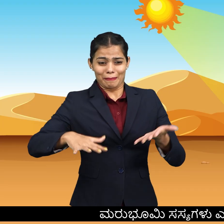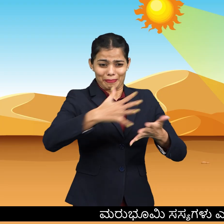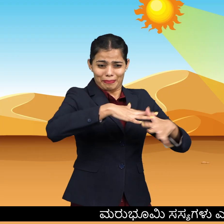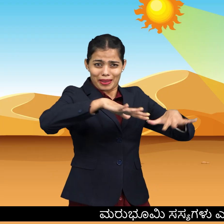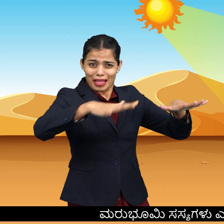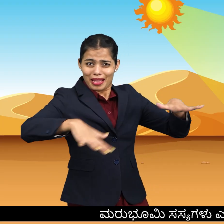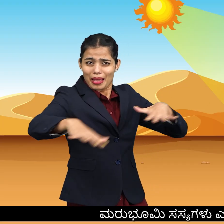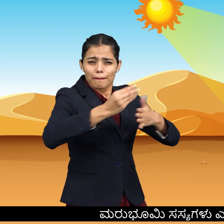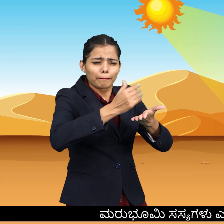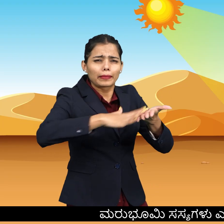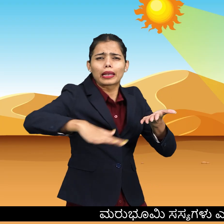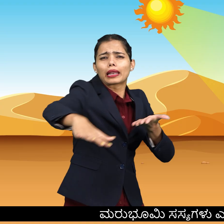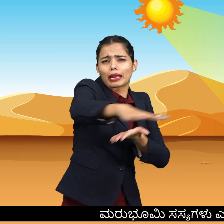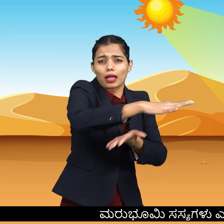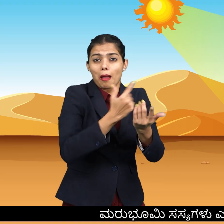ಮರುಭೂಮಿ ಸಸ್ಯಗಳು